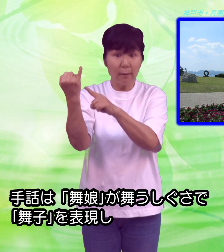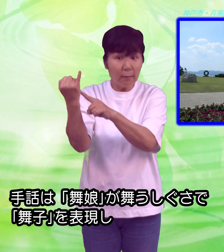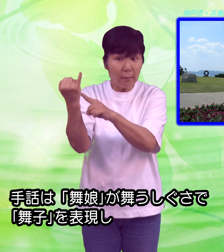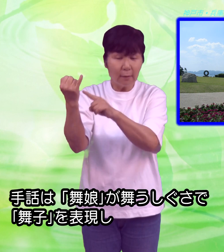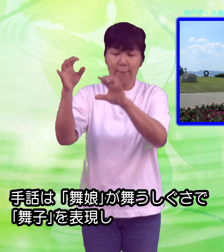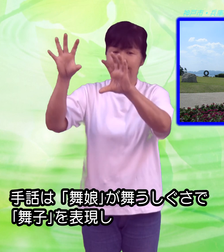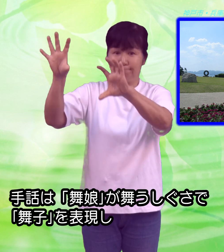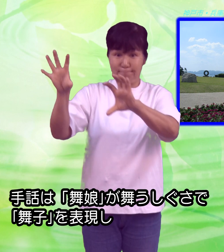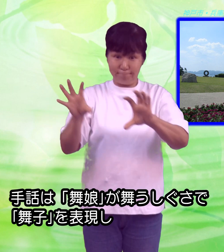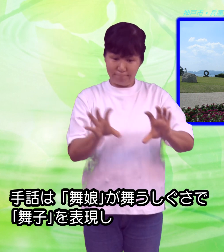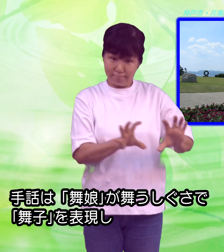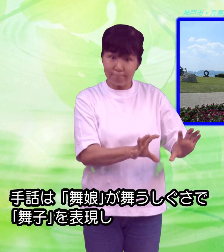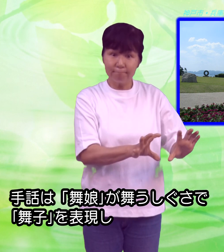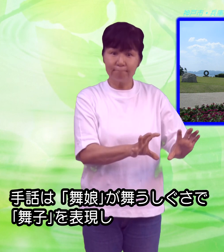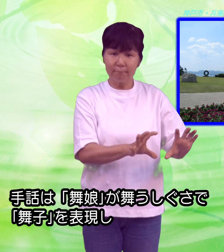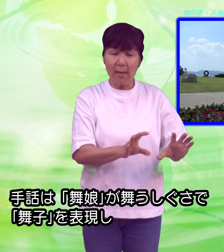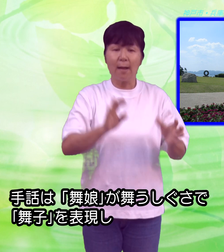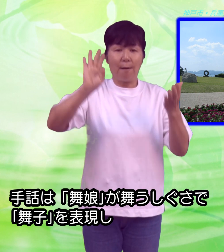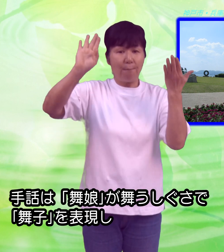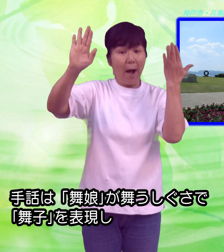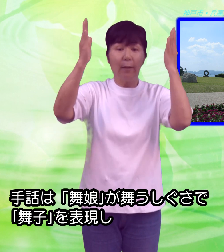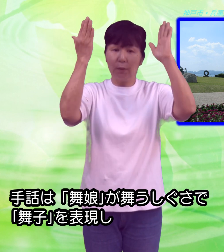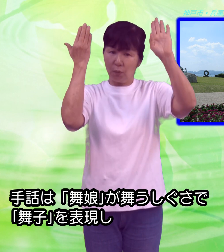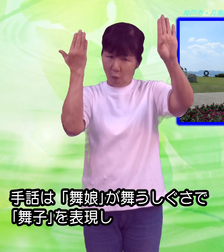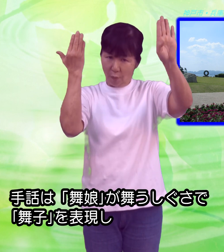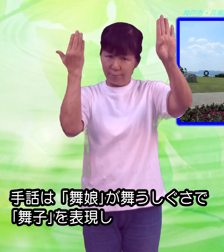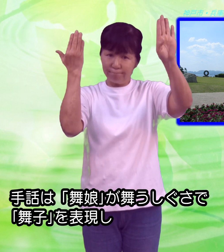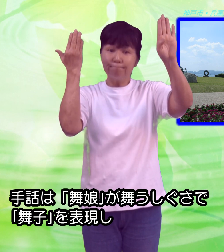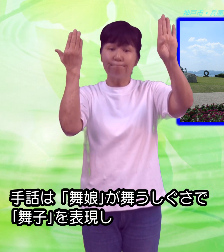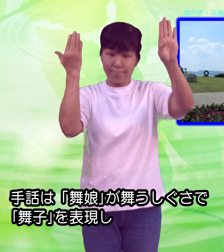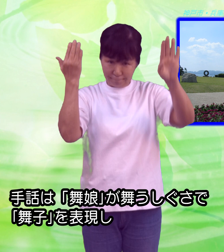舞妓が舞う市武佐でマイコンを表現し